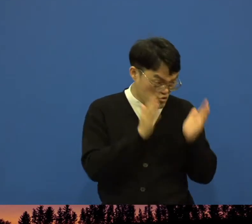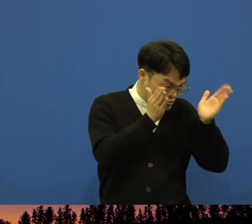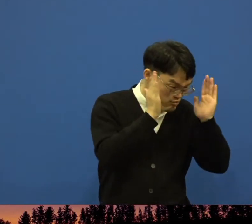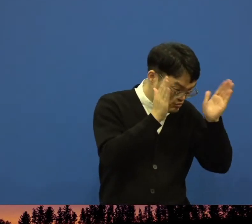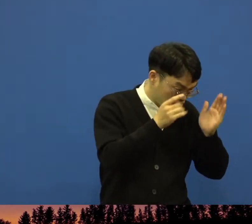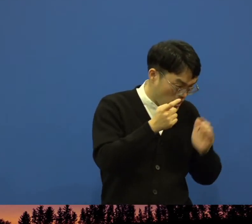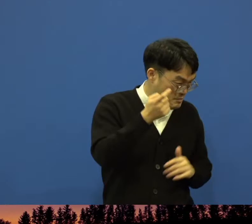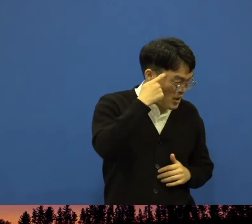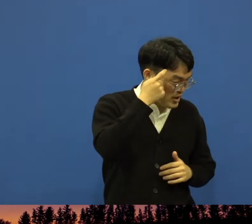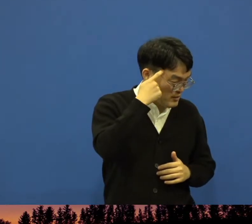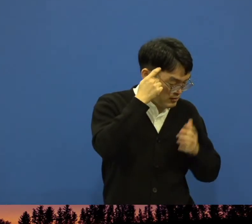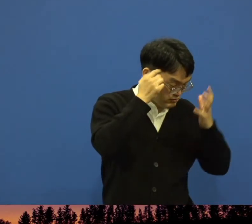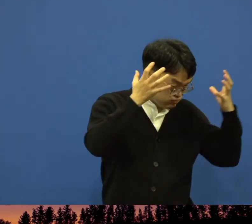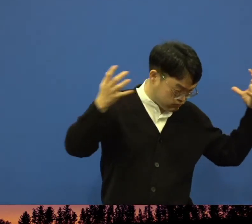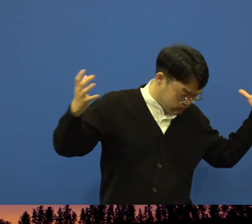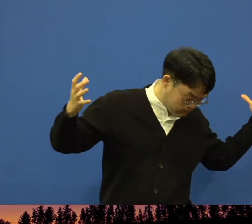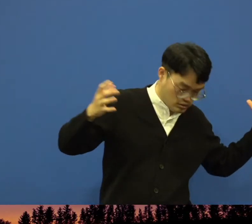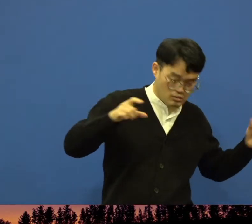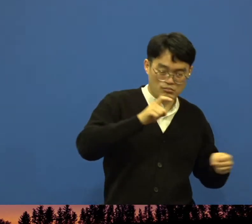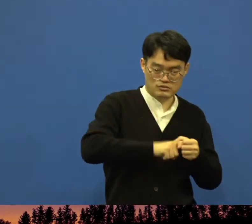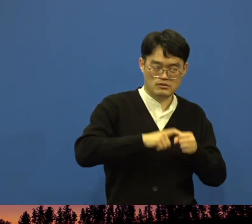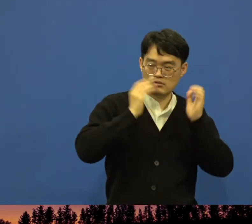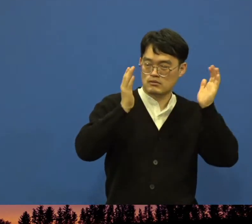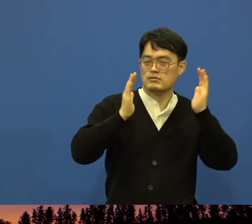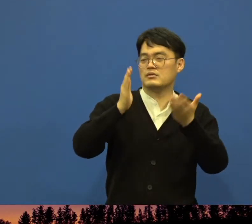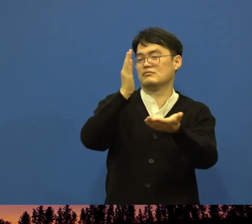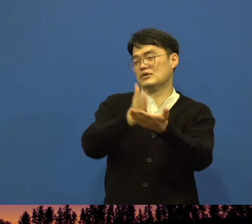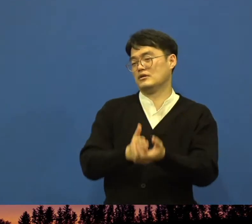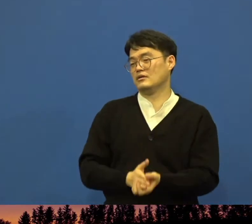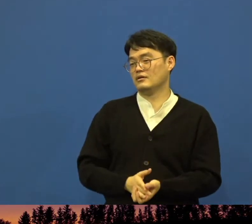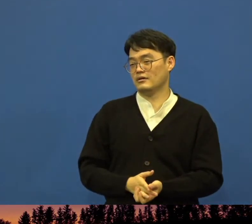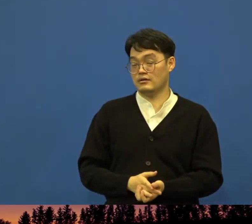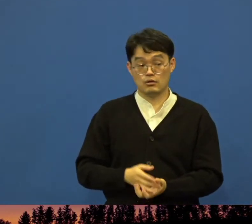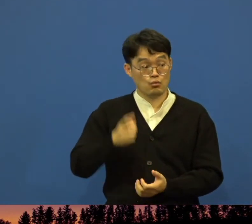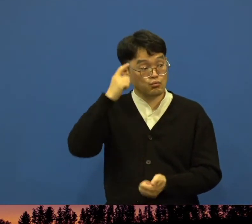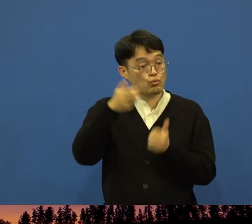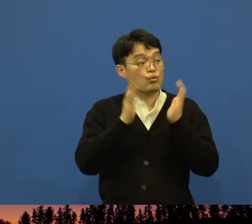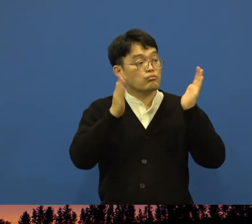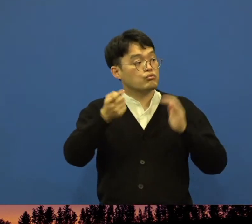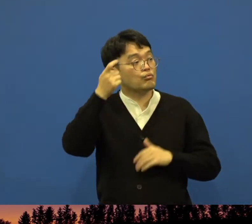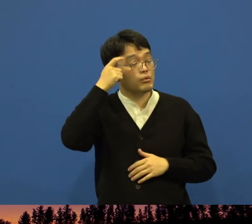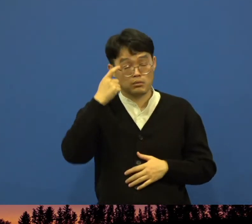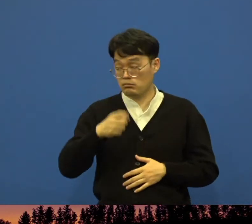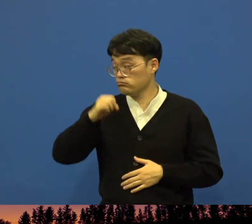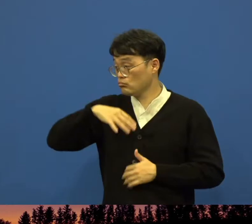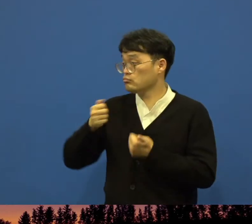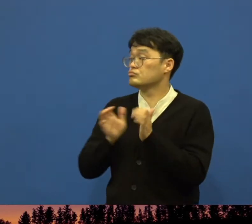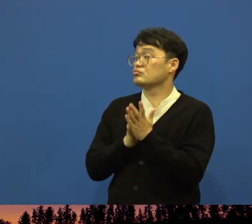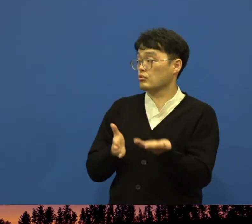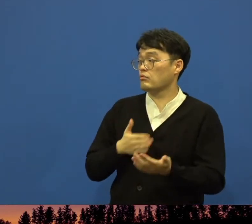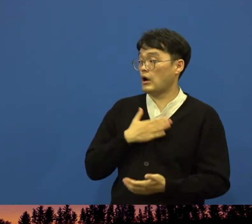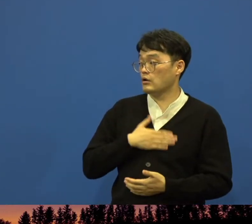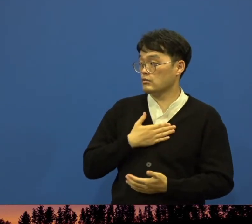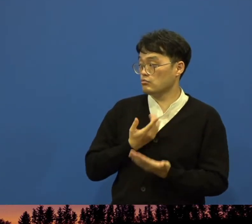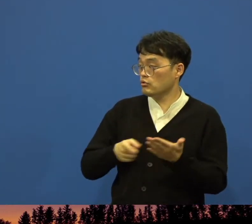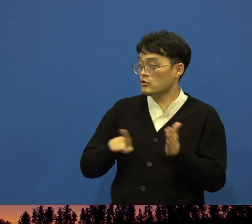하게요, 여러분? 왜 성경 공부하세요? 성경 좀 하려고요. 그 성경 알아서 뭐 하시게요?